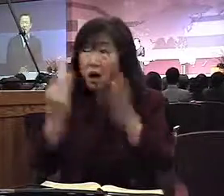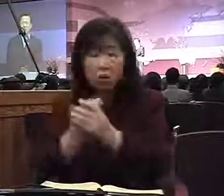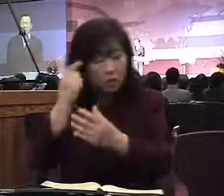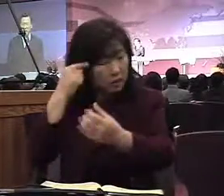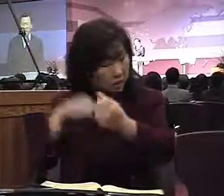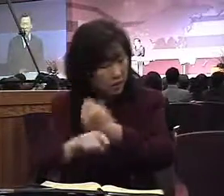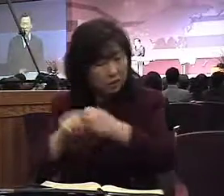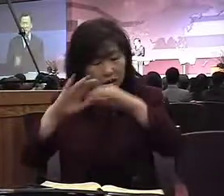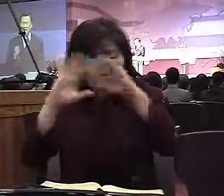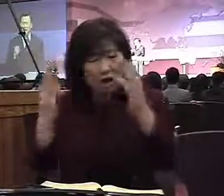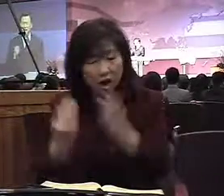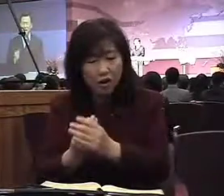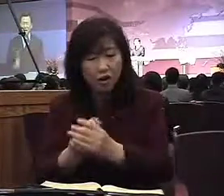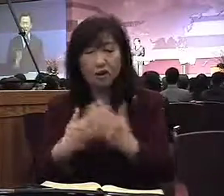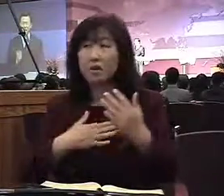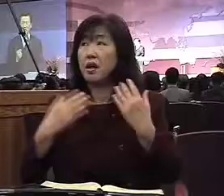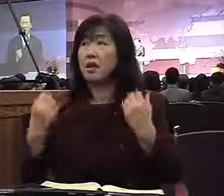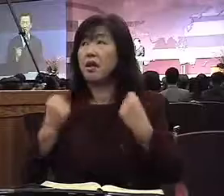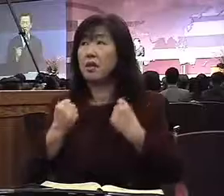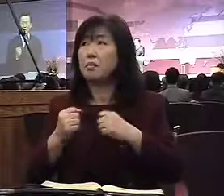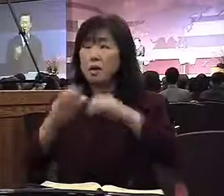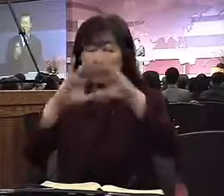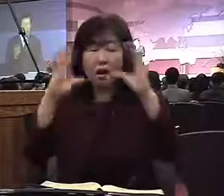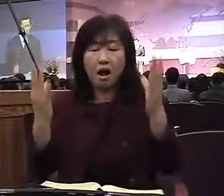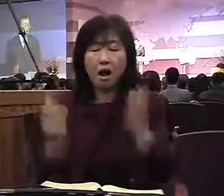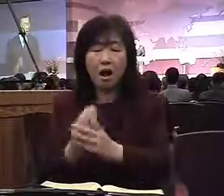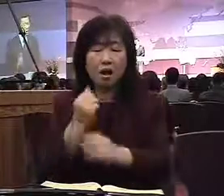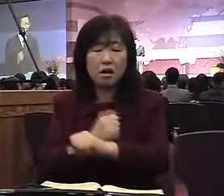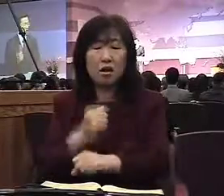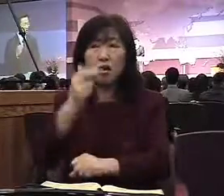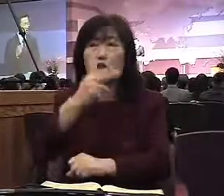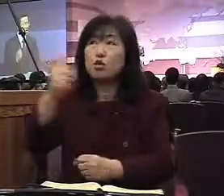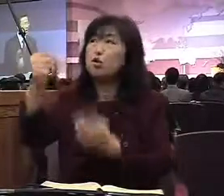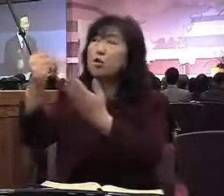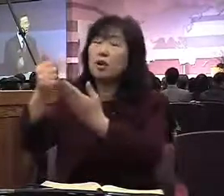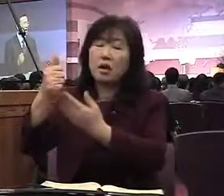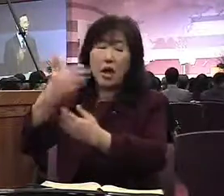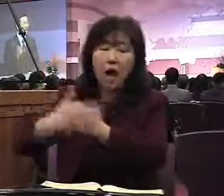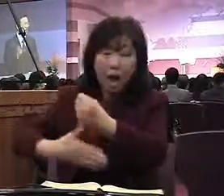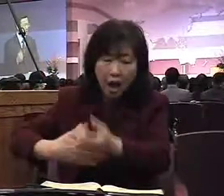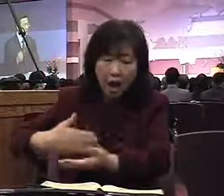뜻을 다하고 내 힘을 다하여 주 너희